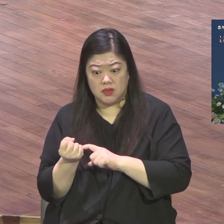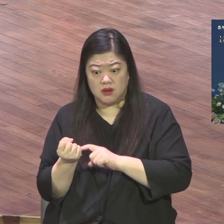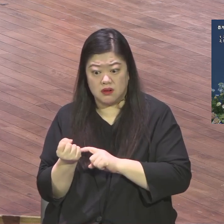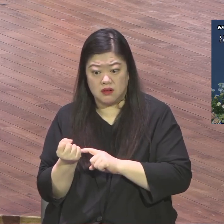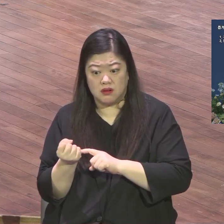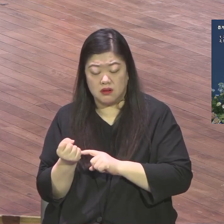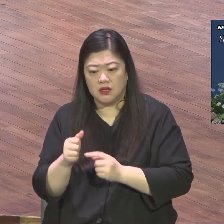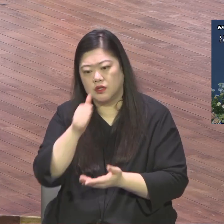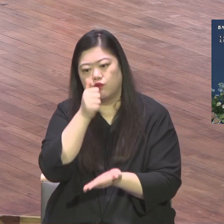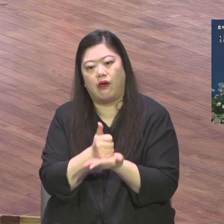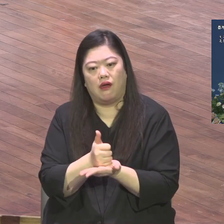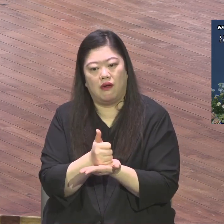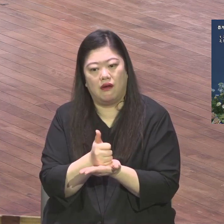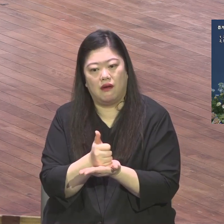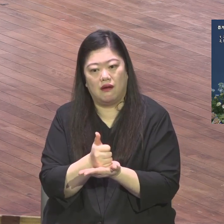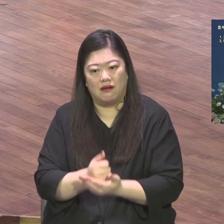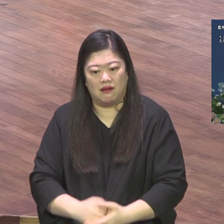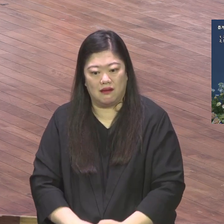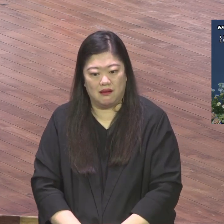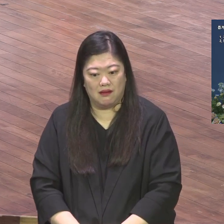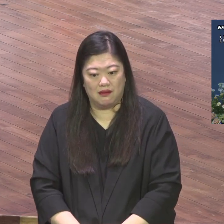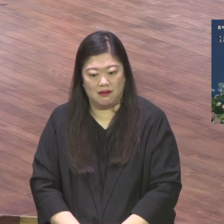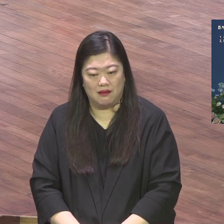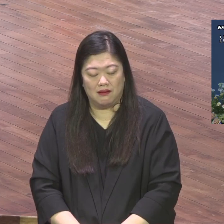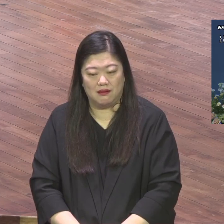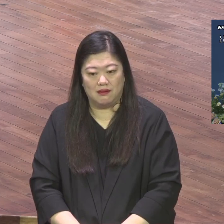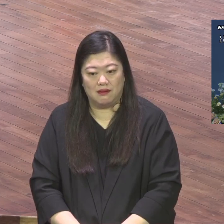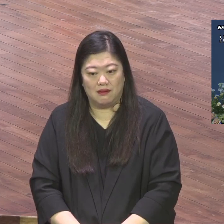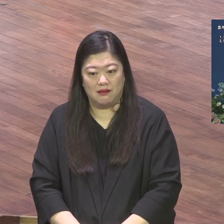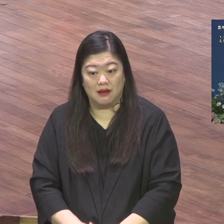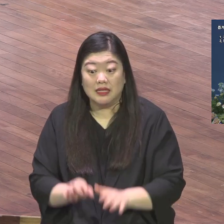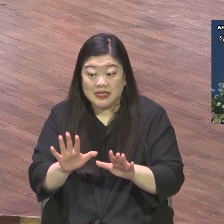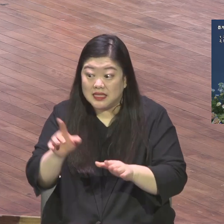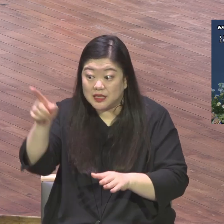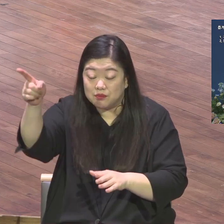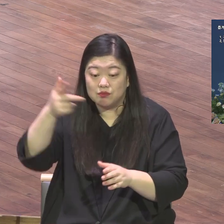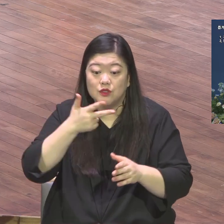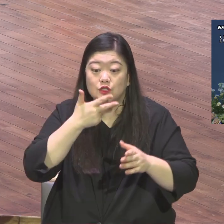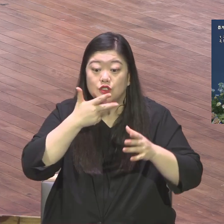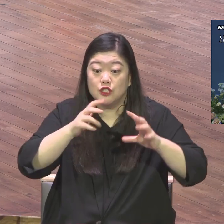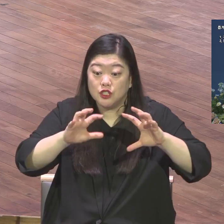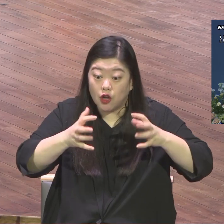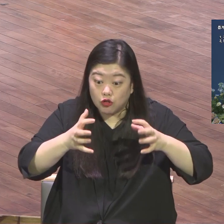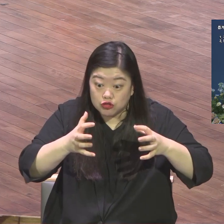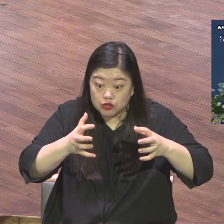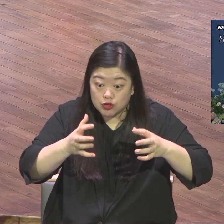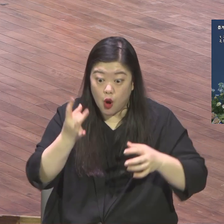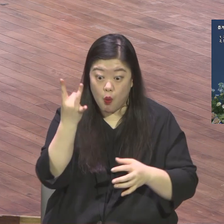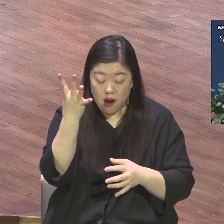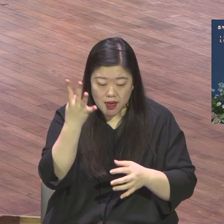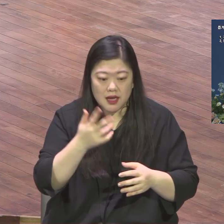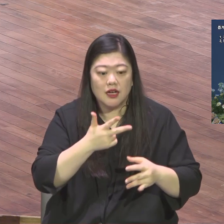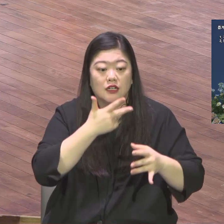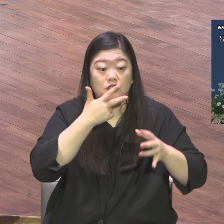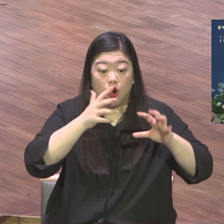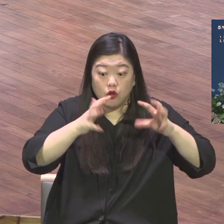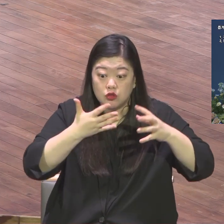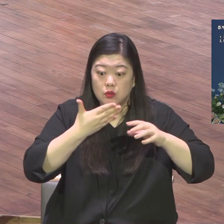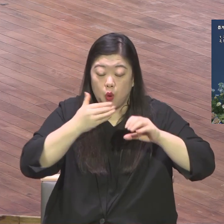그런데 안타깝게도 지금 영국 선교사를 영국이 뭐요? 선교사를 파송한 나라잖아요. 영국.